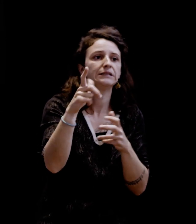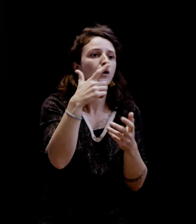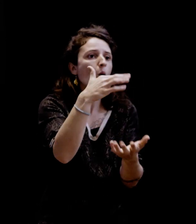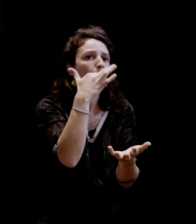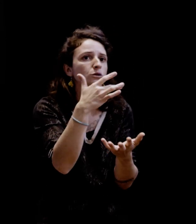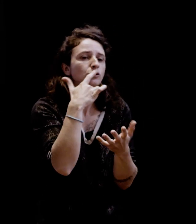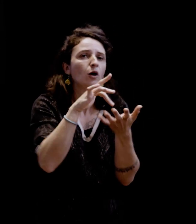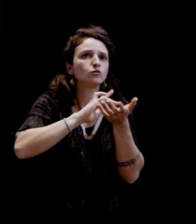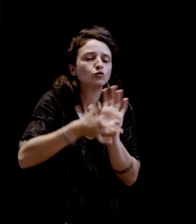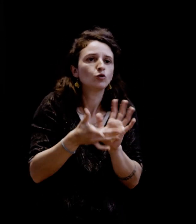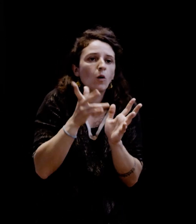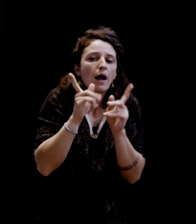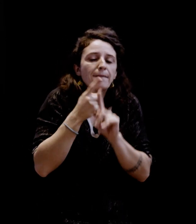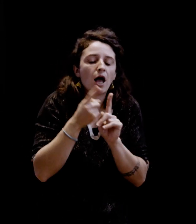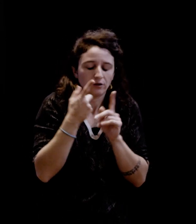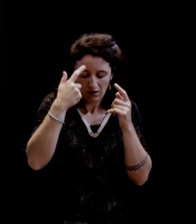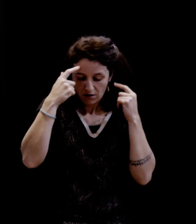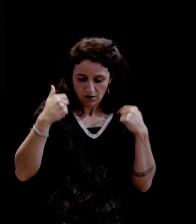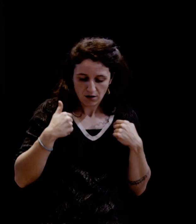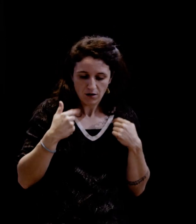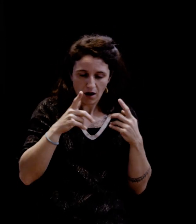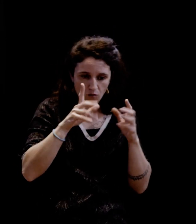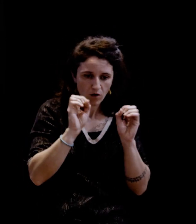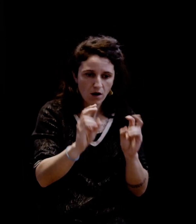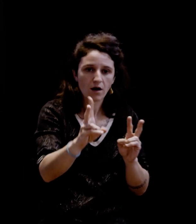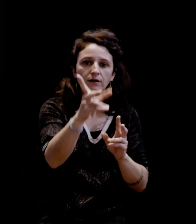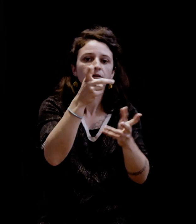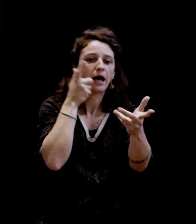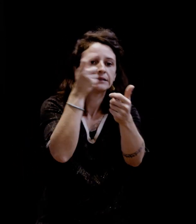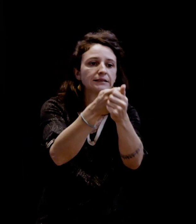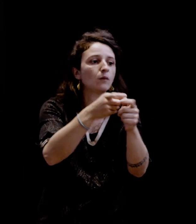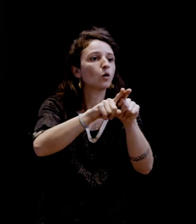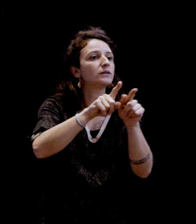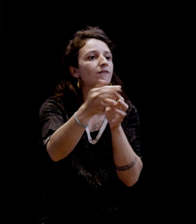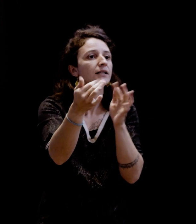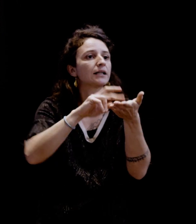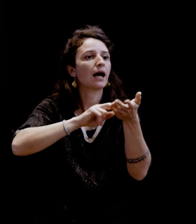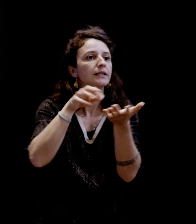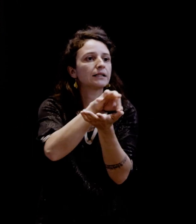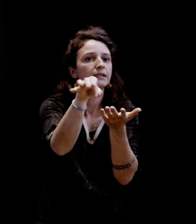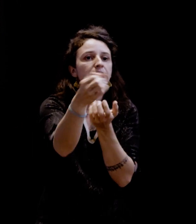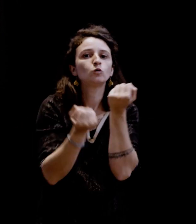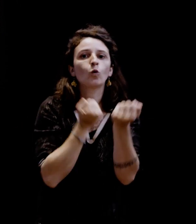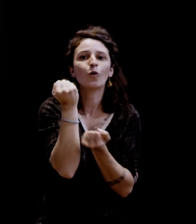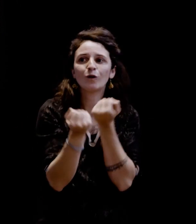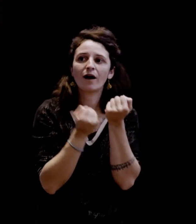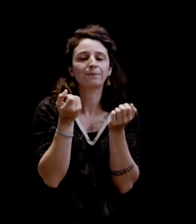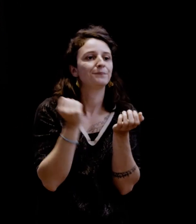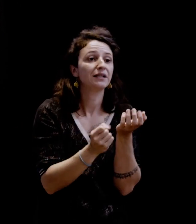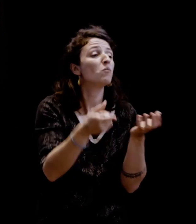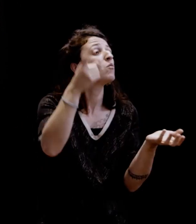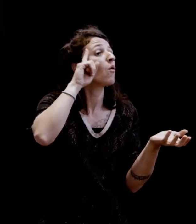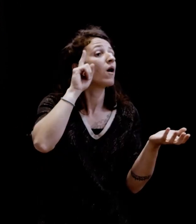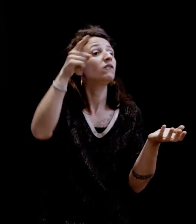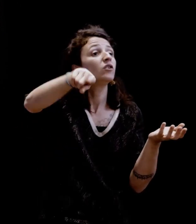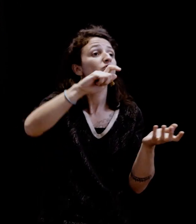nos soins et adapter les techniques de sédation et les stratégies de gestion de la douleur. Pourquoi les gens n'aiment pas le dentiste? Pourquoi vous n'aimez pas le dentiste, vous, dans la salle? Parce que vous avez